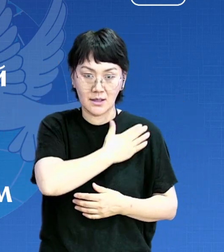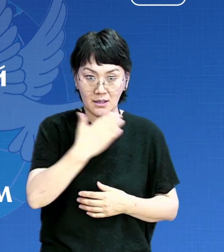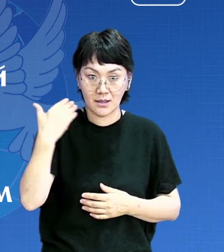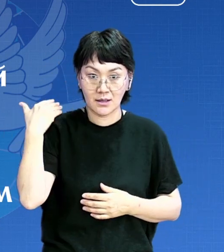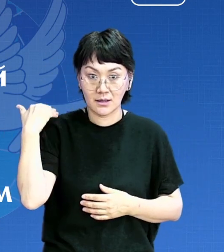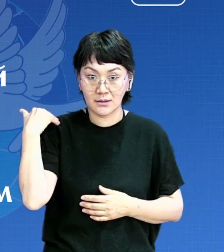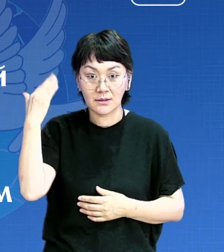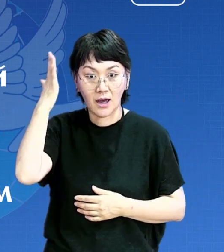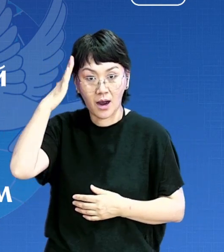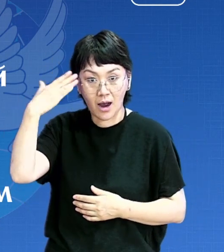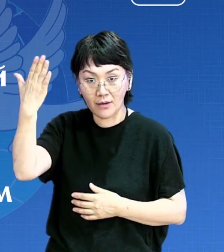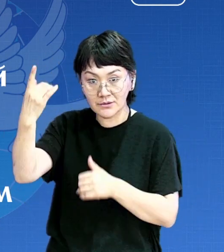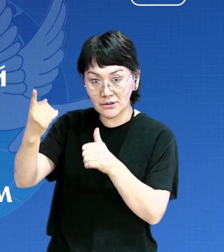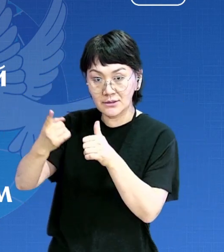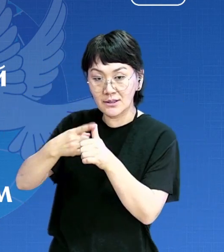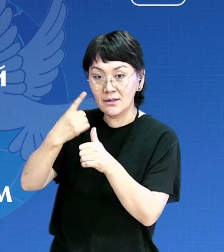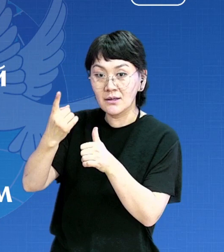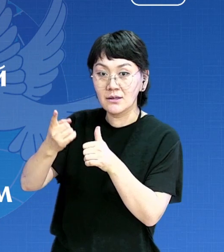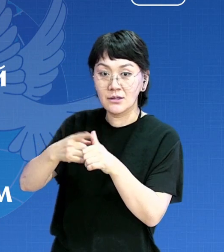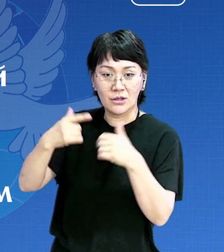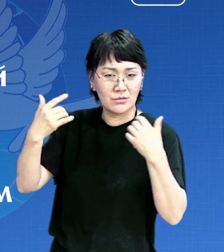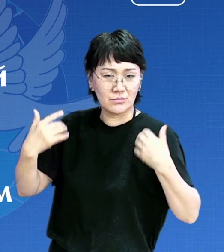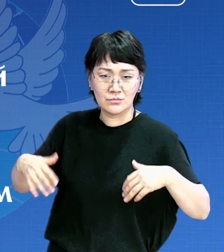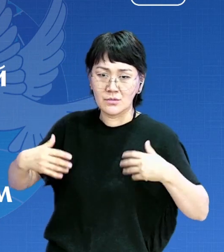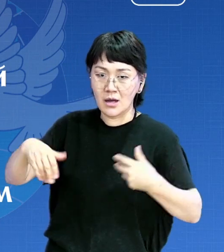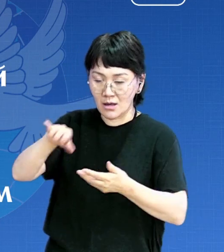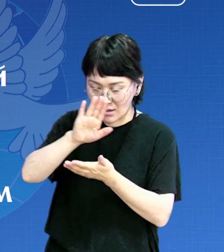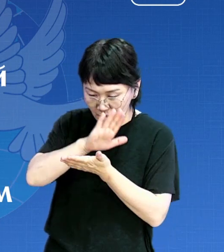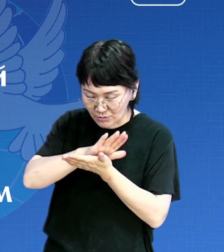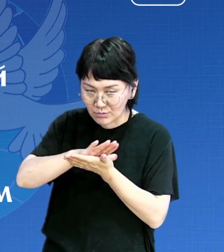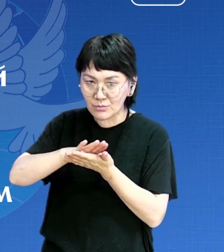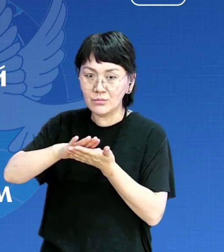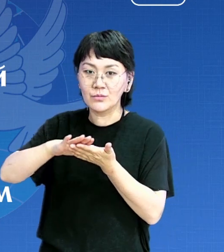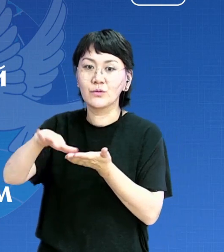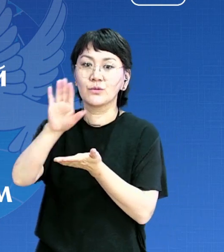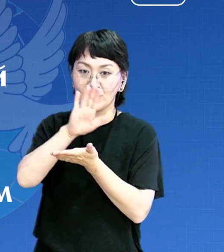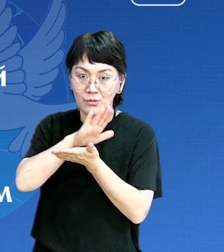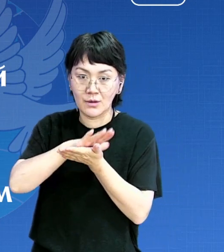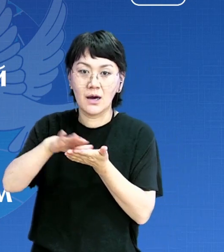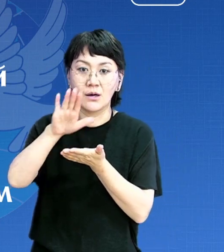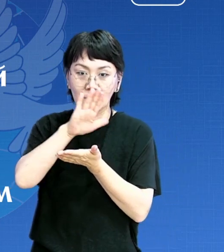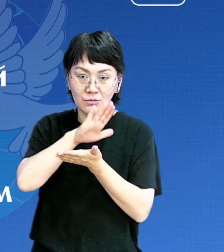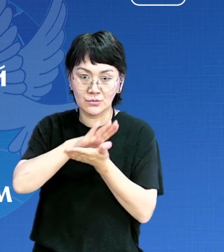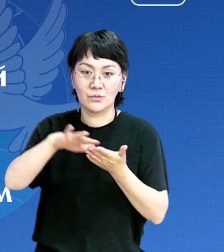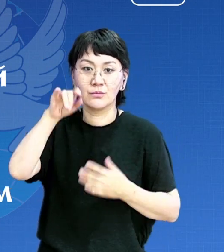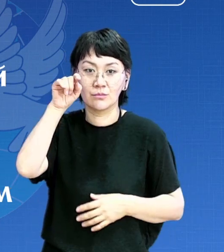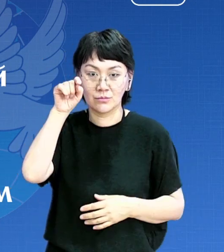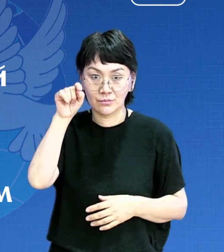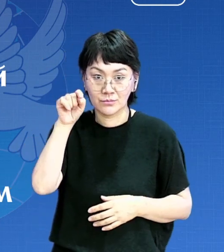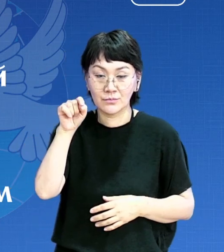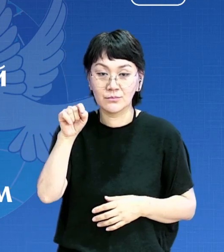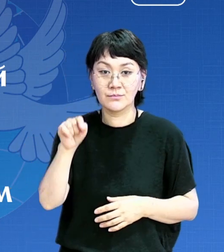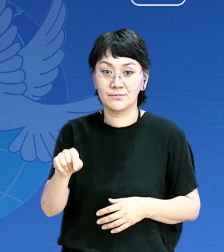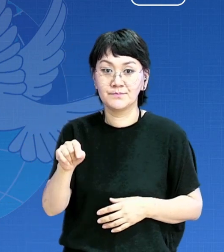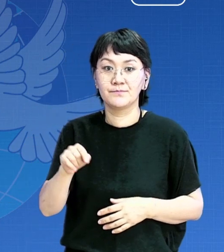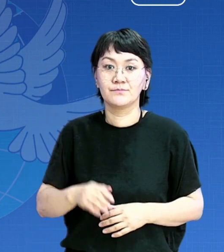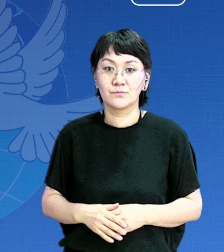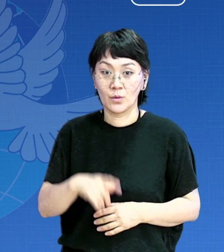Ингрийн эзэн ави нэр сүр Эрүн эрүн эрүн